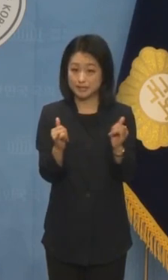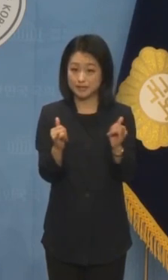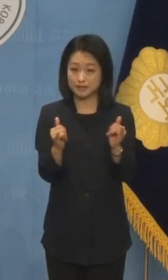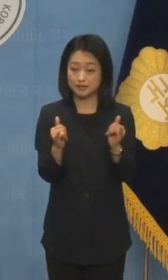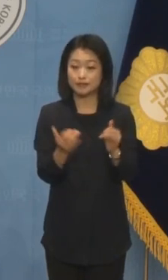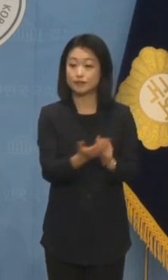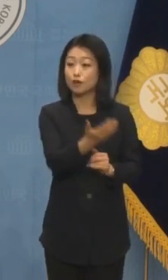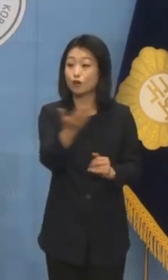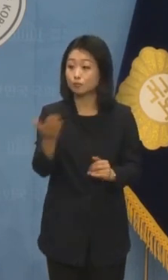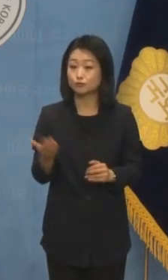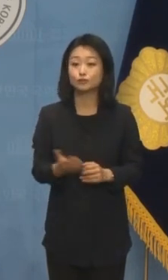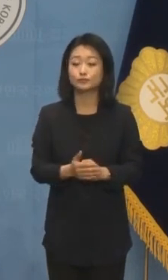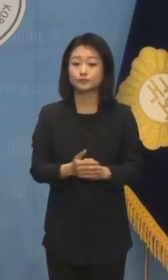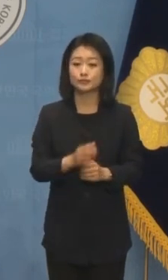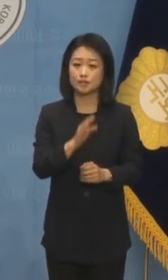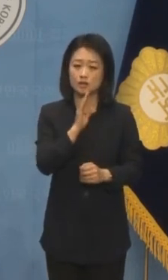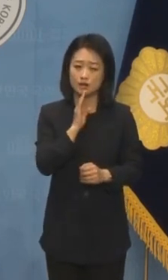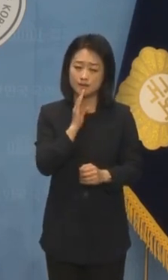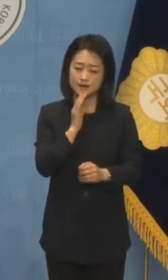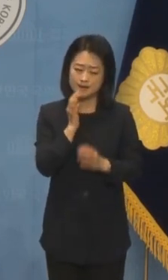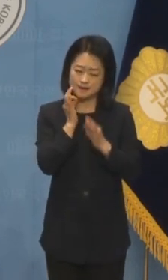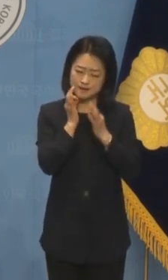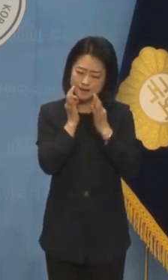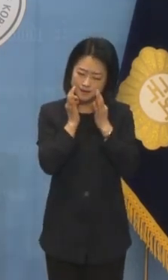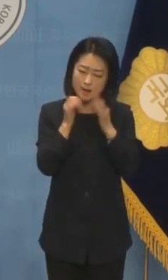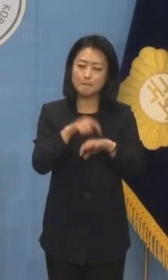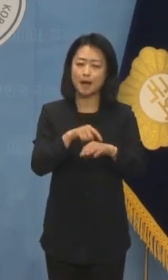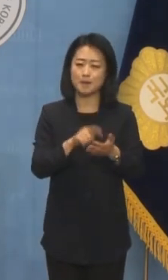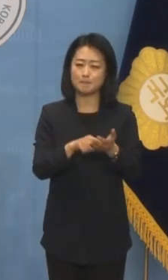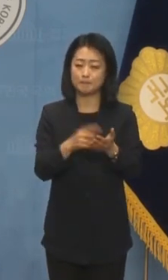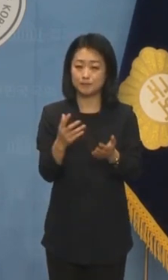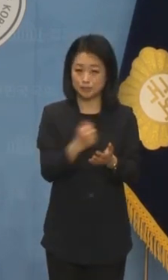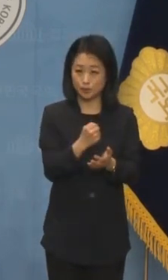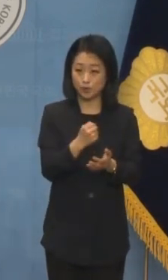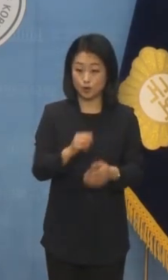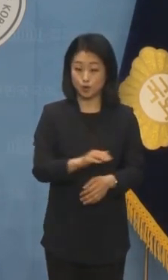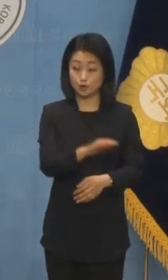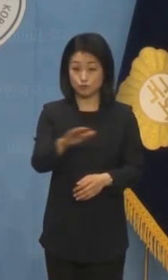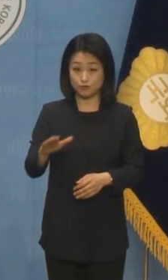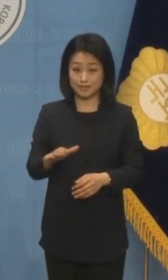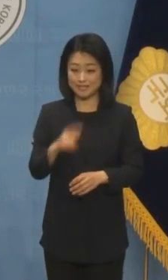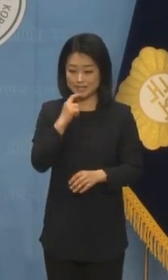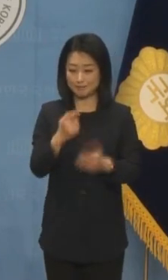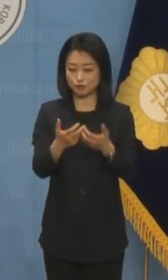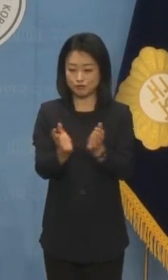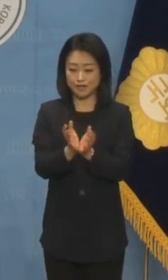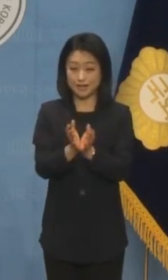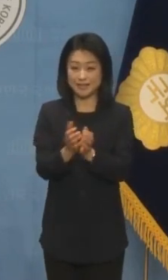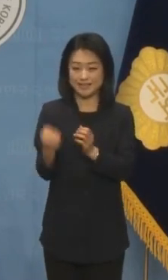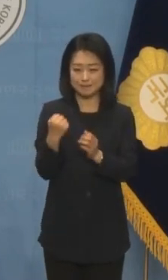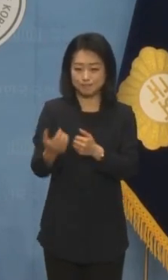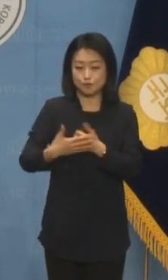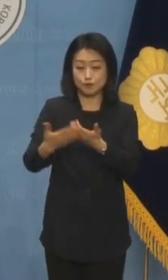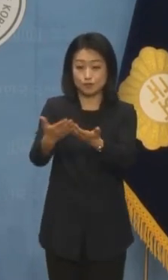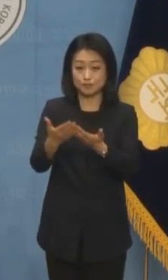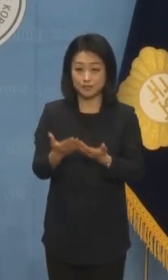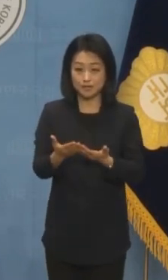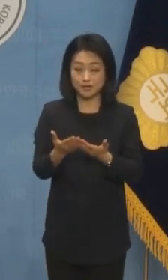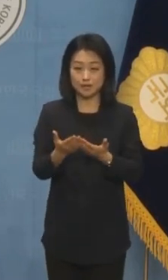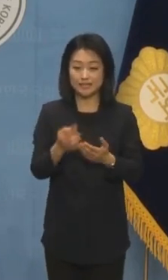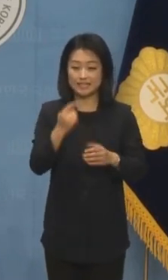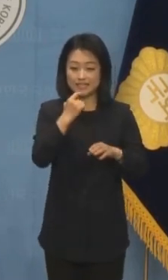국민들께서는 절박한 마음으로 우리에게 압도적 힘을 실어 주셨습니다. 무너진 민주주의를